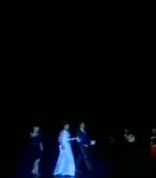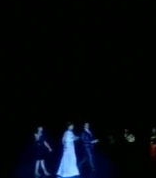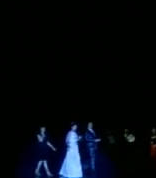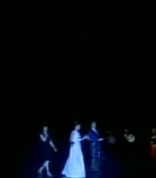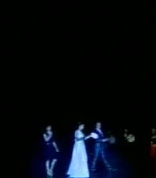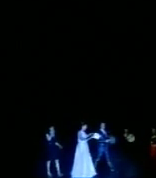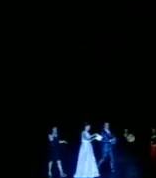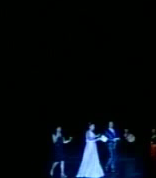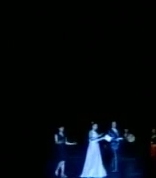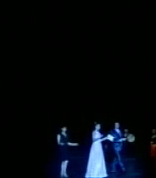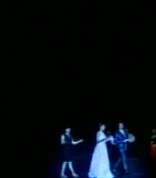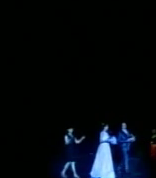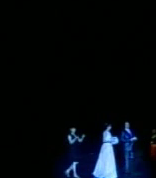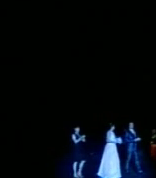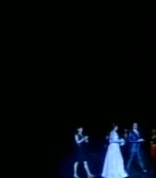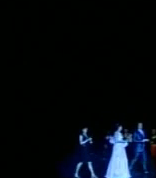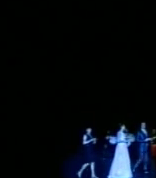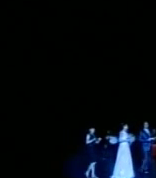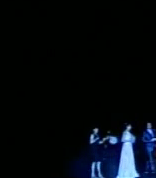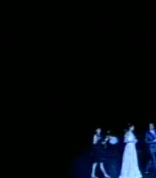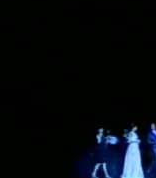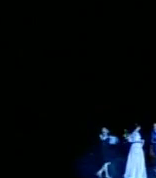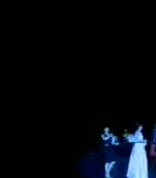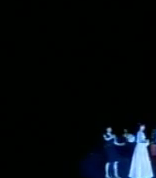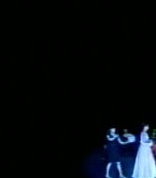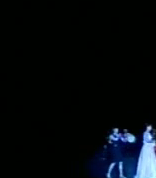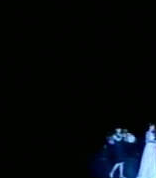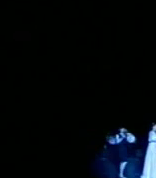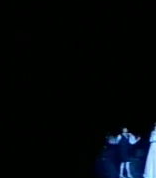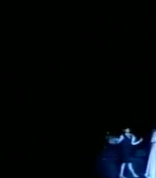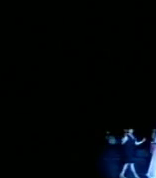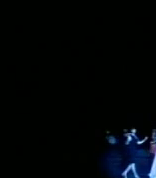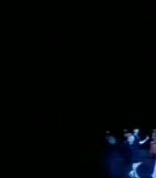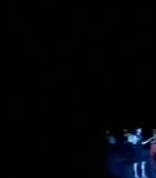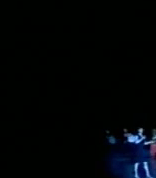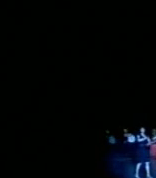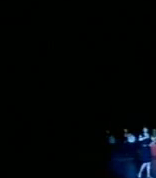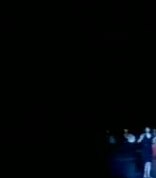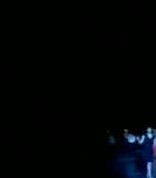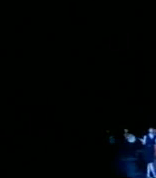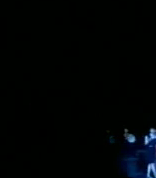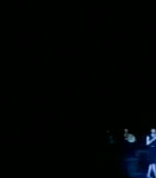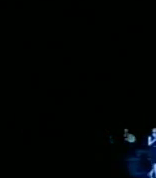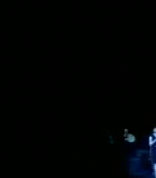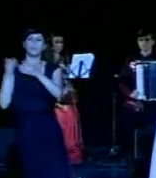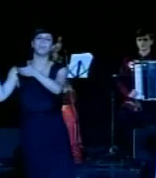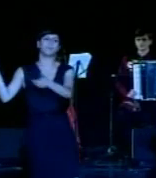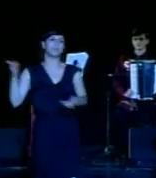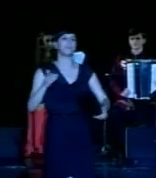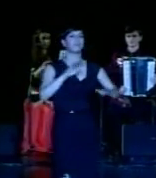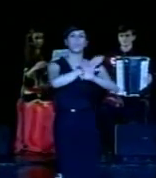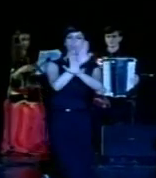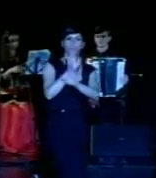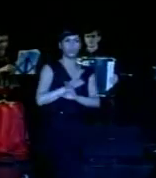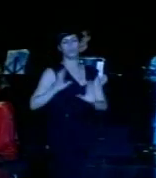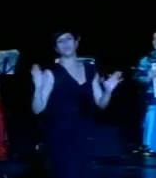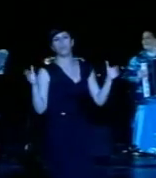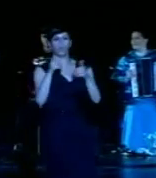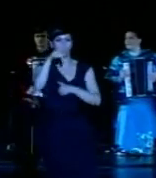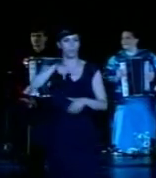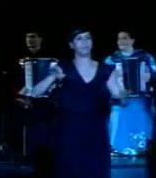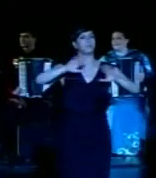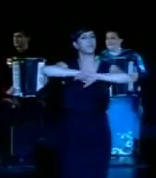Y ahora sí que vamos a hacer un cambio de registro total, total y absoluto para recibir al último grupo de la